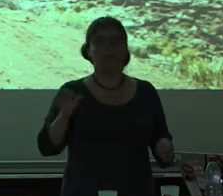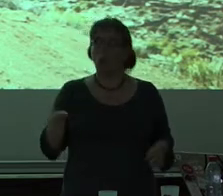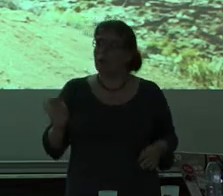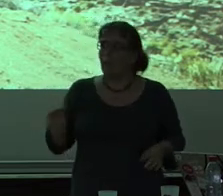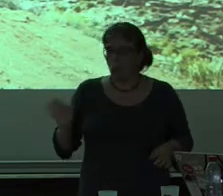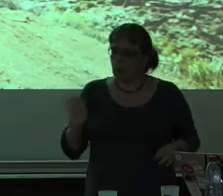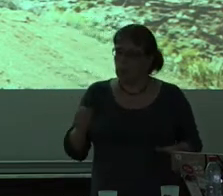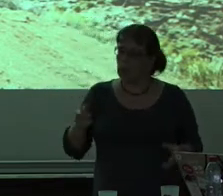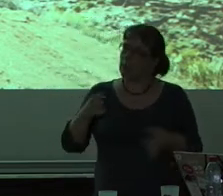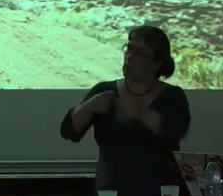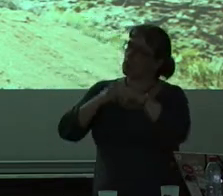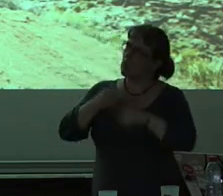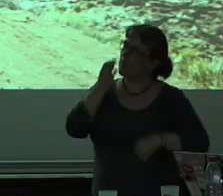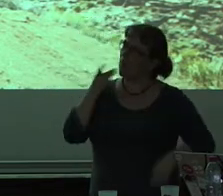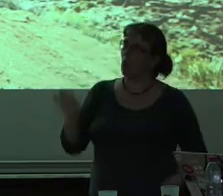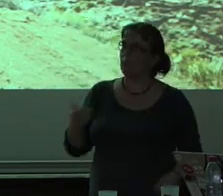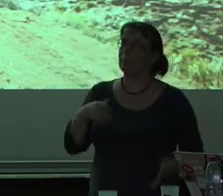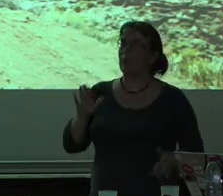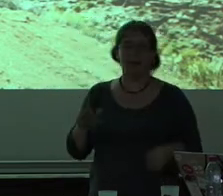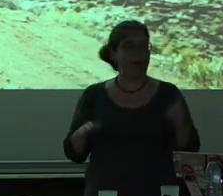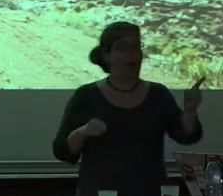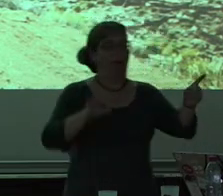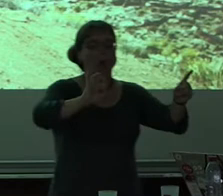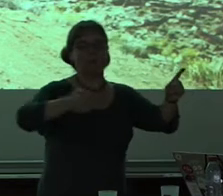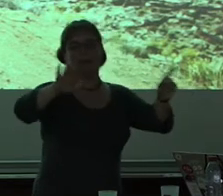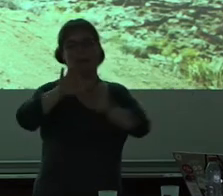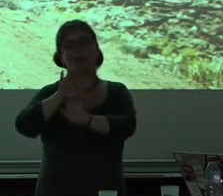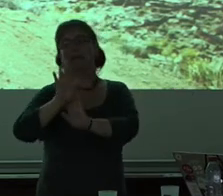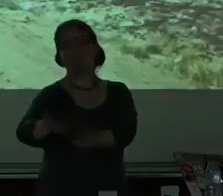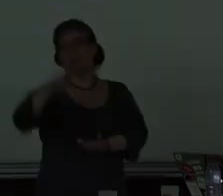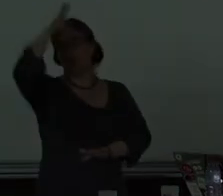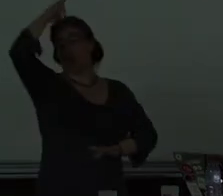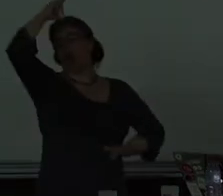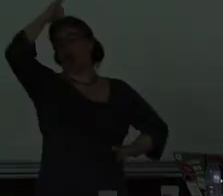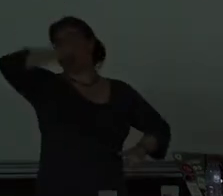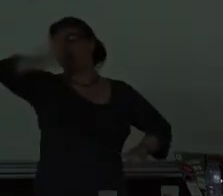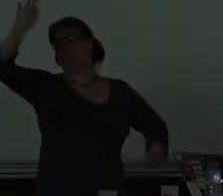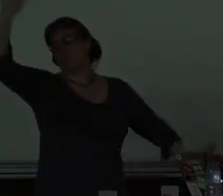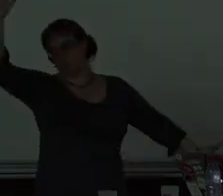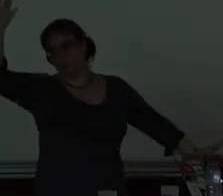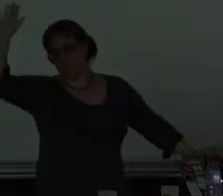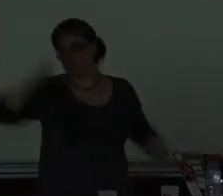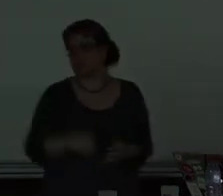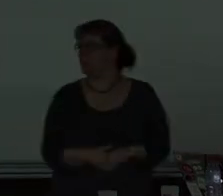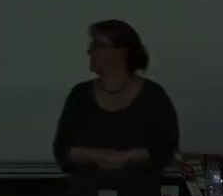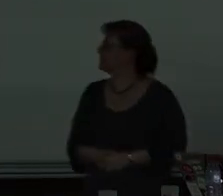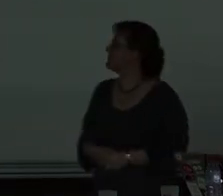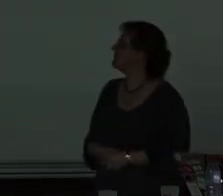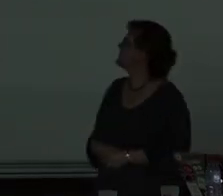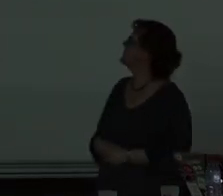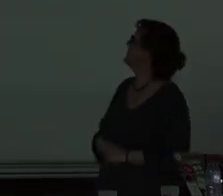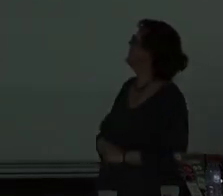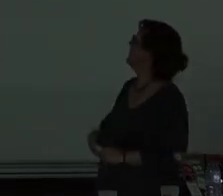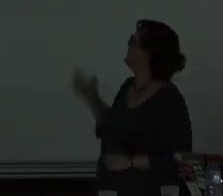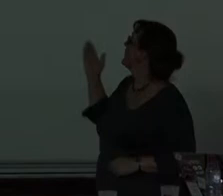Ah bah on est français, tout à fait. On est français et on a plein d'objections. La première, je suis certaine que vous vous dites « ben,